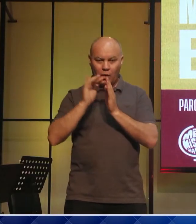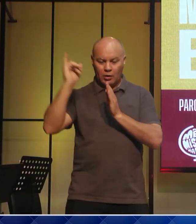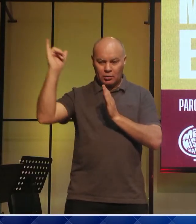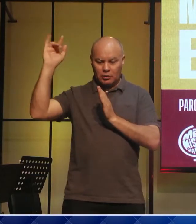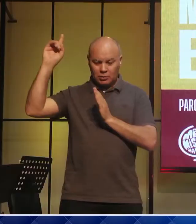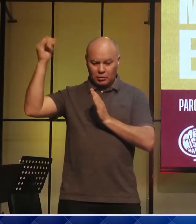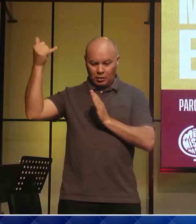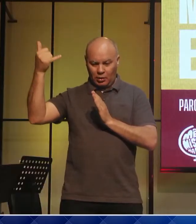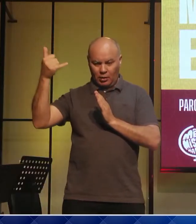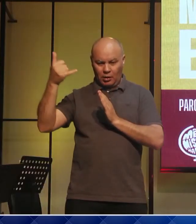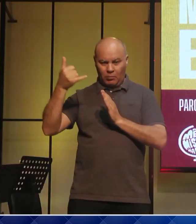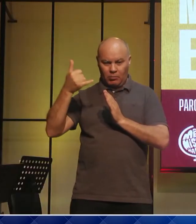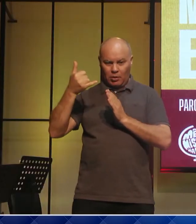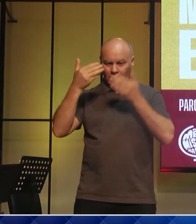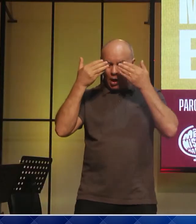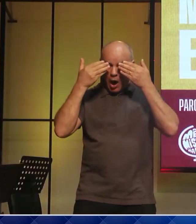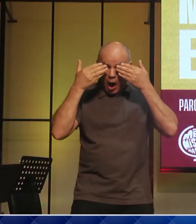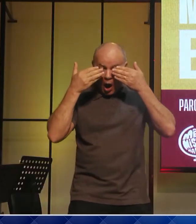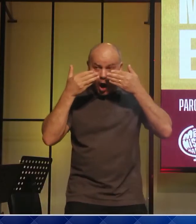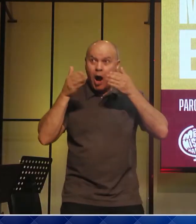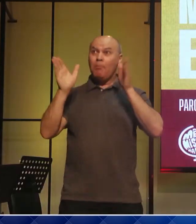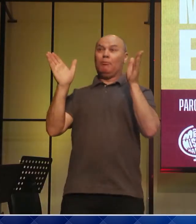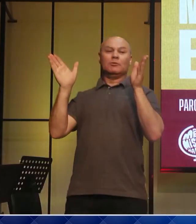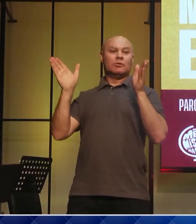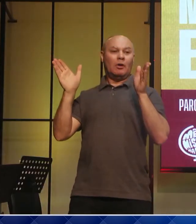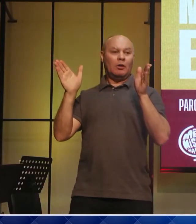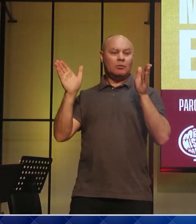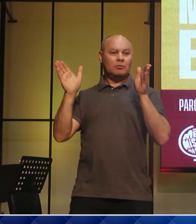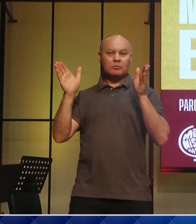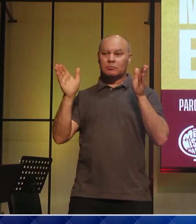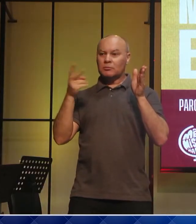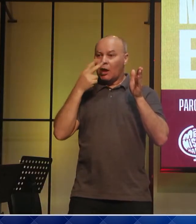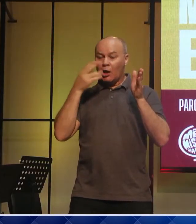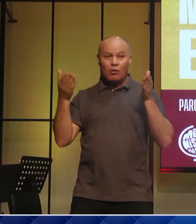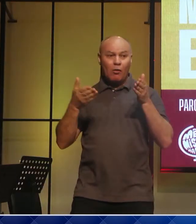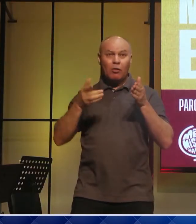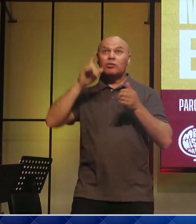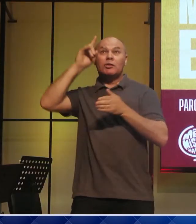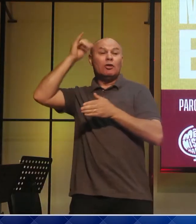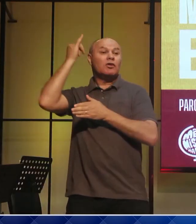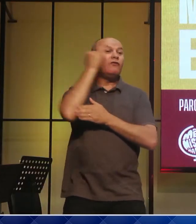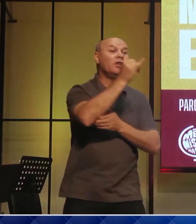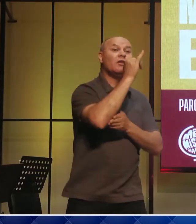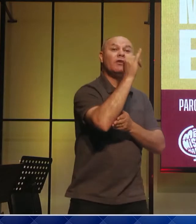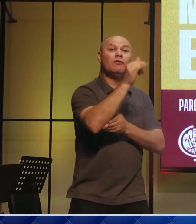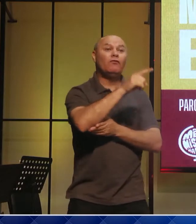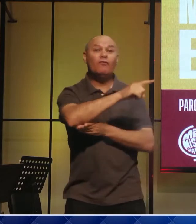Deus, abre os olhos da tua igreja em Canoas. Abre os meus olhos, Deus.